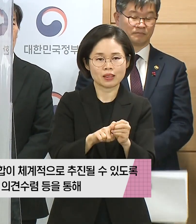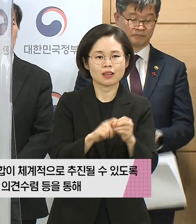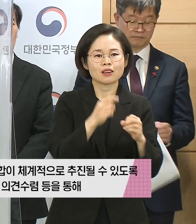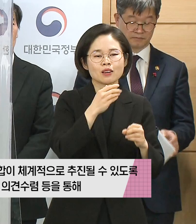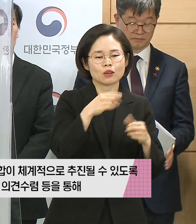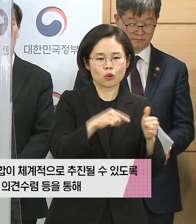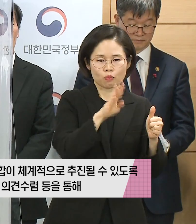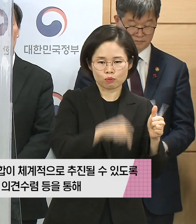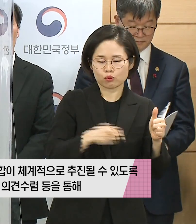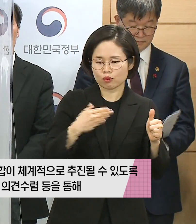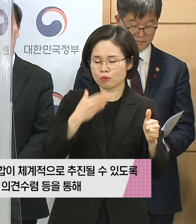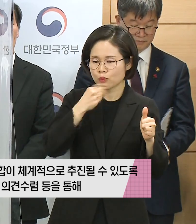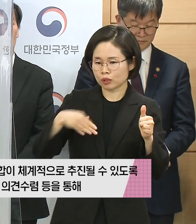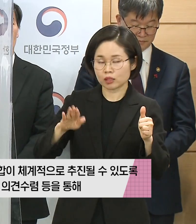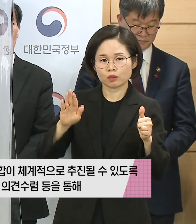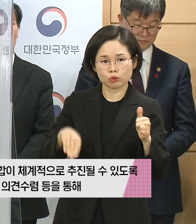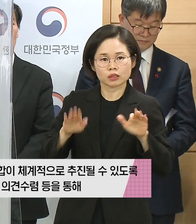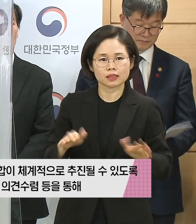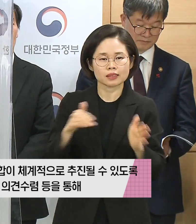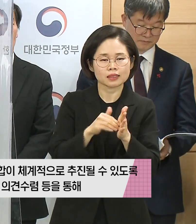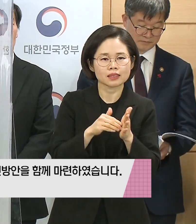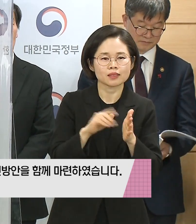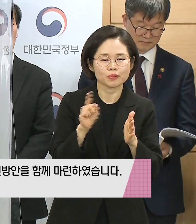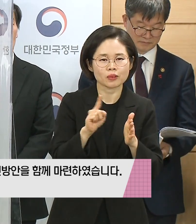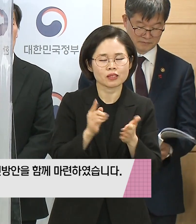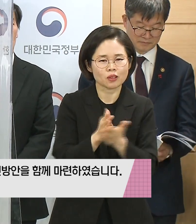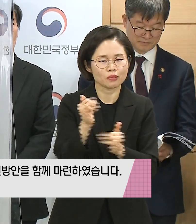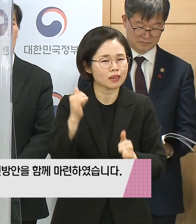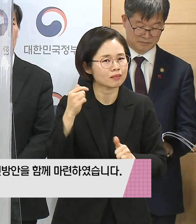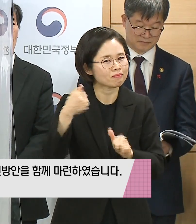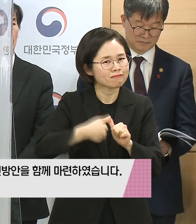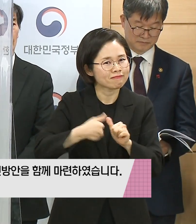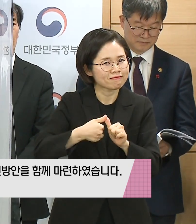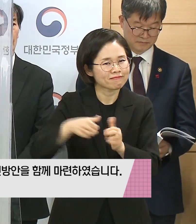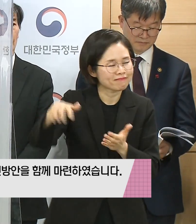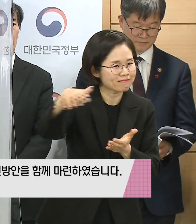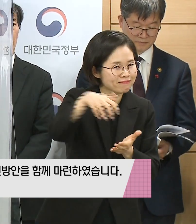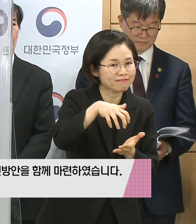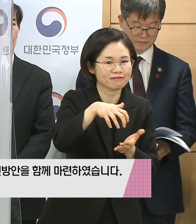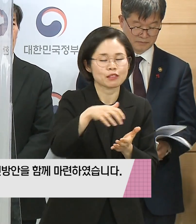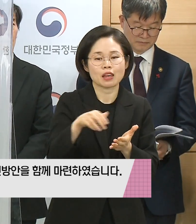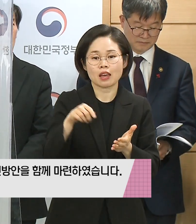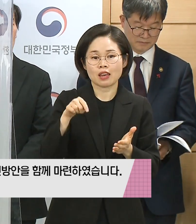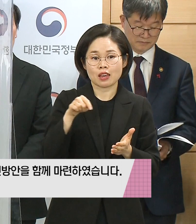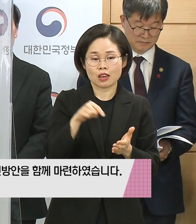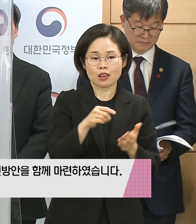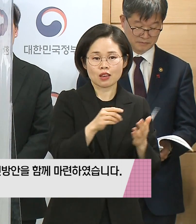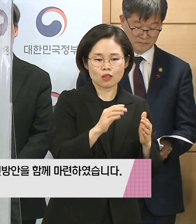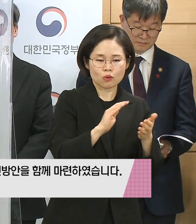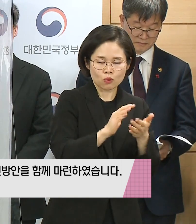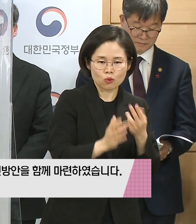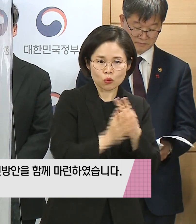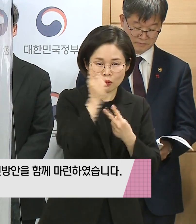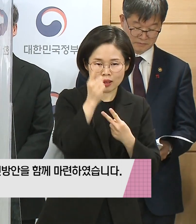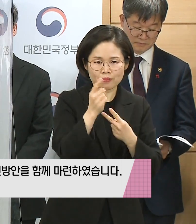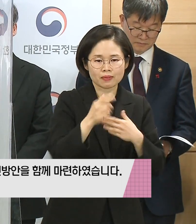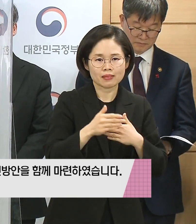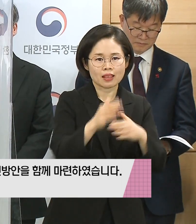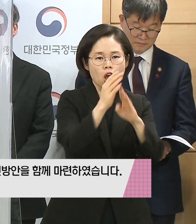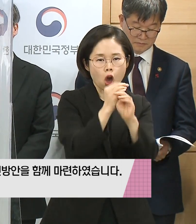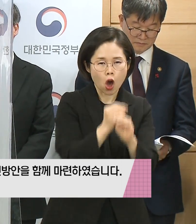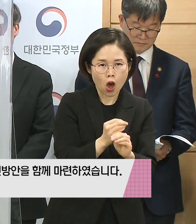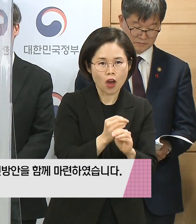복지부는 전문가 자문과 의견 수렴 등을 통해 유보통합의 주요 일정과 방향을 담은 추진 방안을